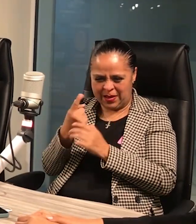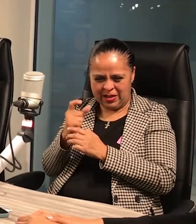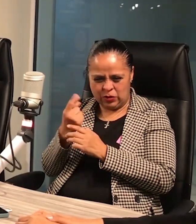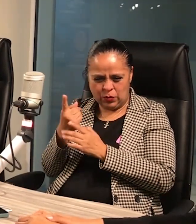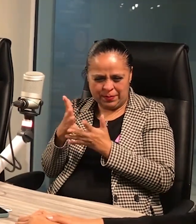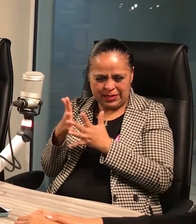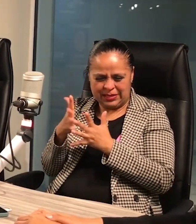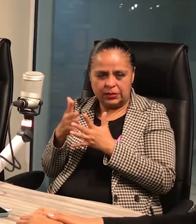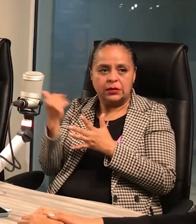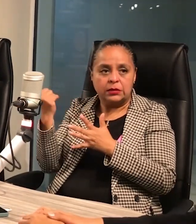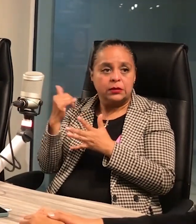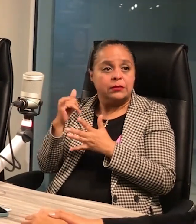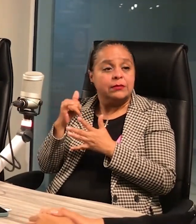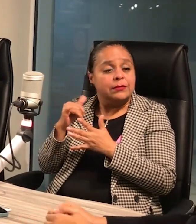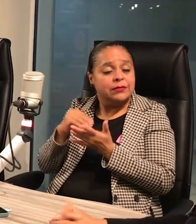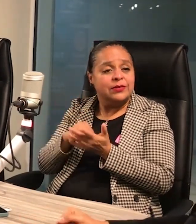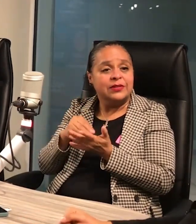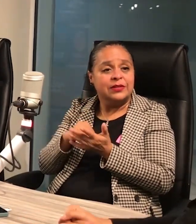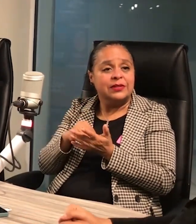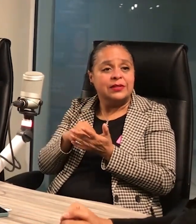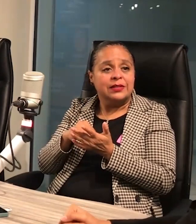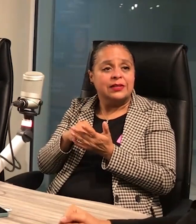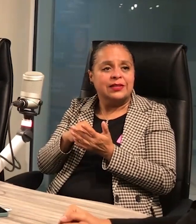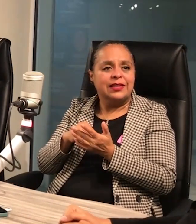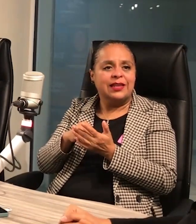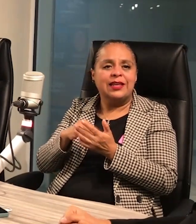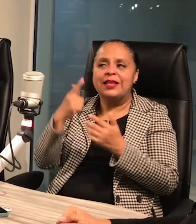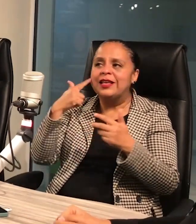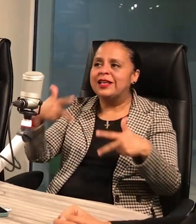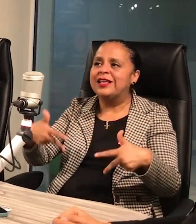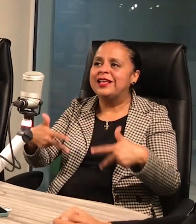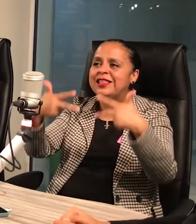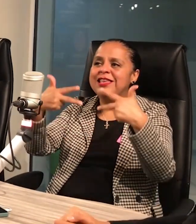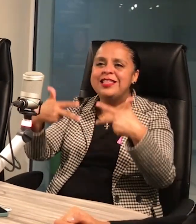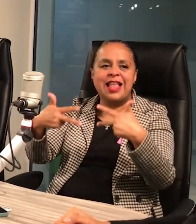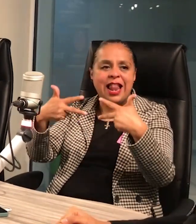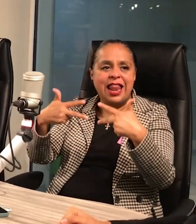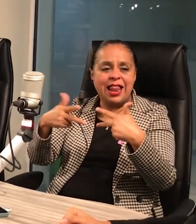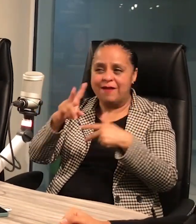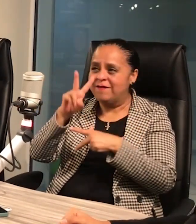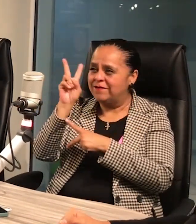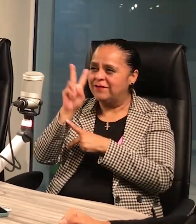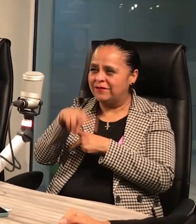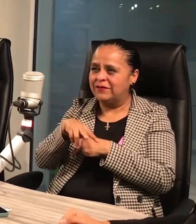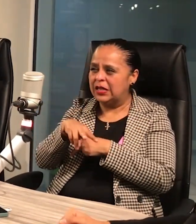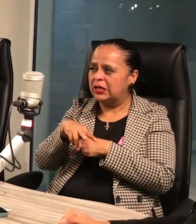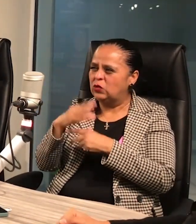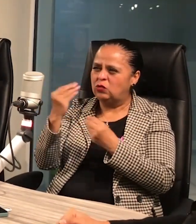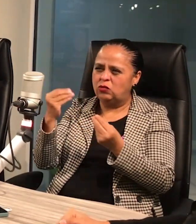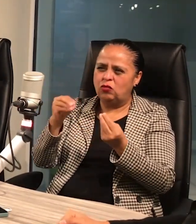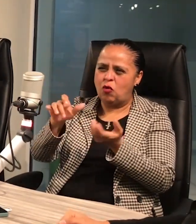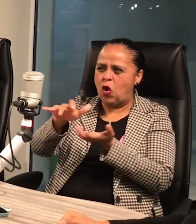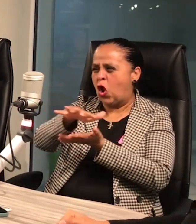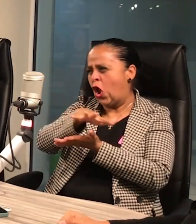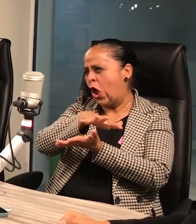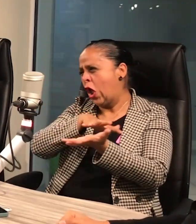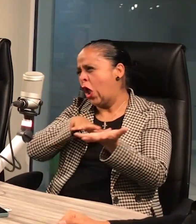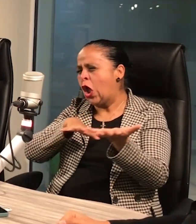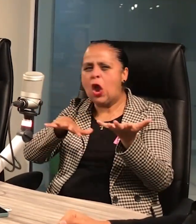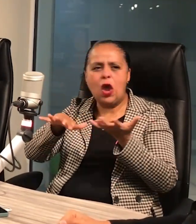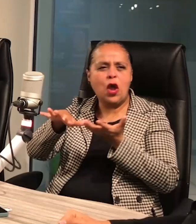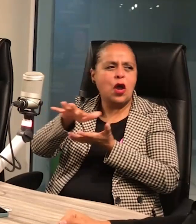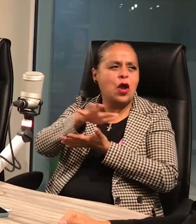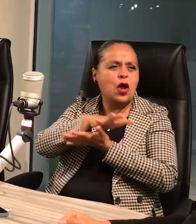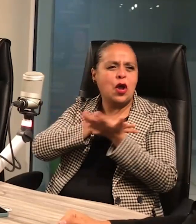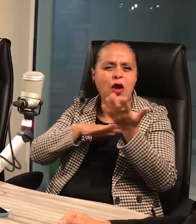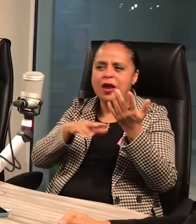2021, pero sí fue todavía digital, ¿no? Por cuestiones de pandemia. Pero la verdad creo que fue tan caótico ese evento